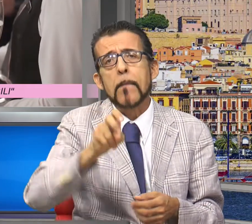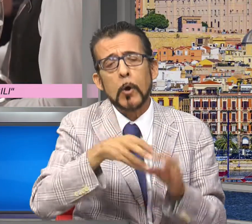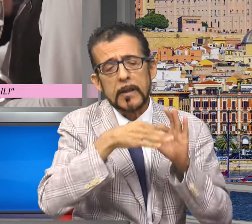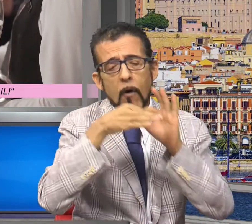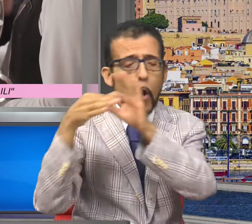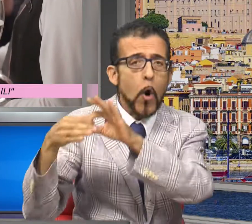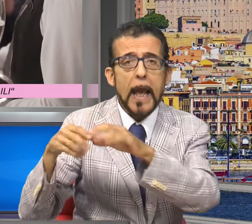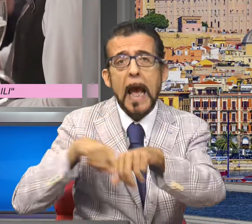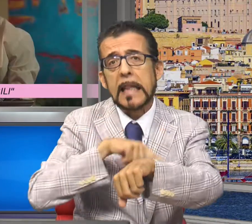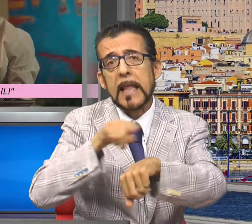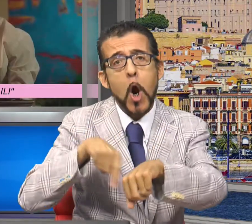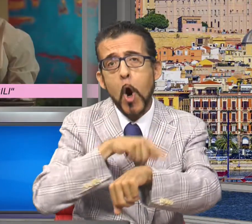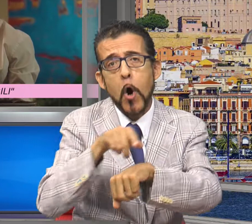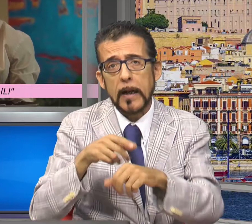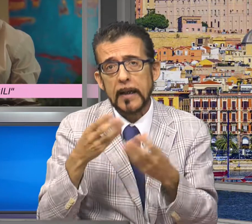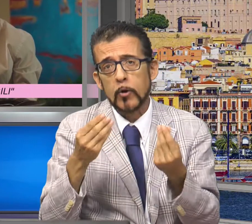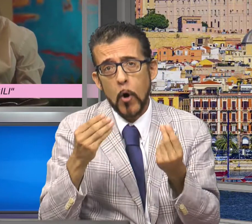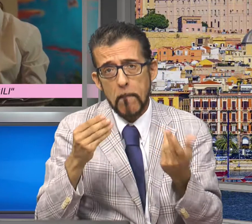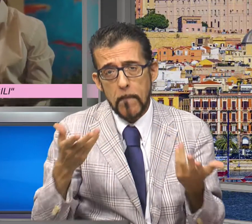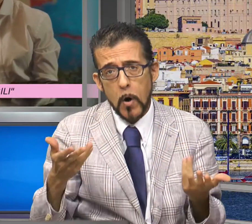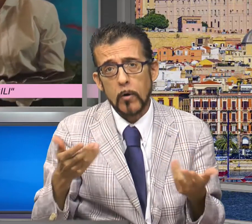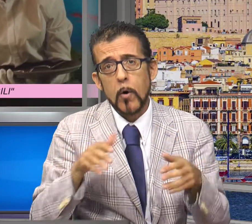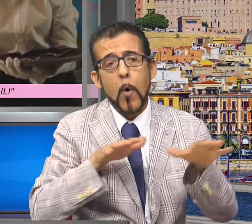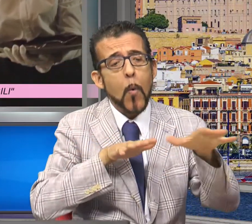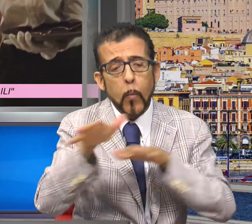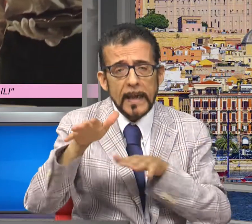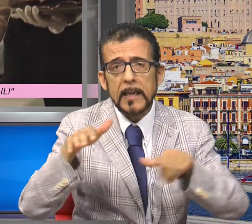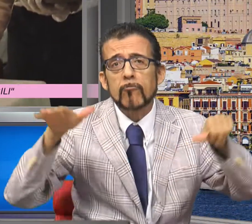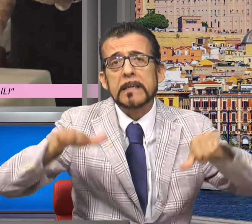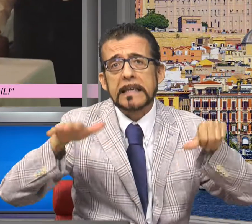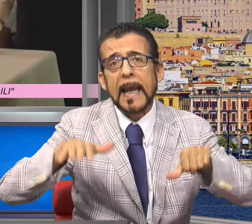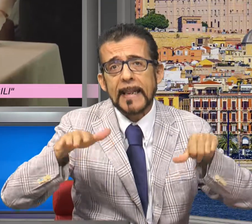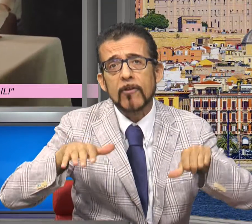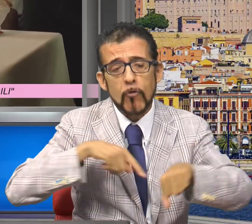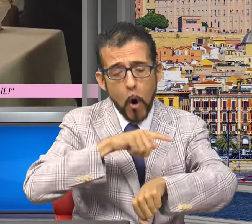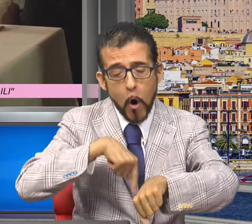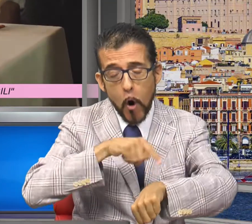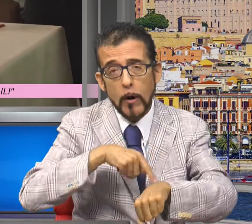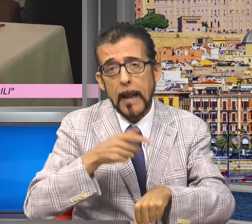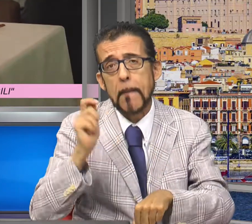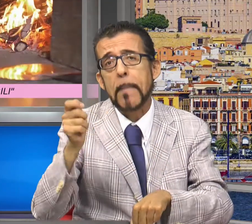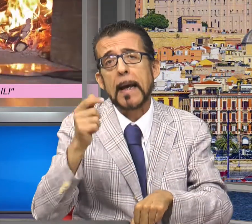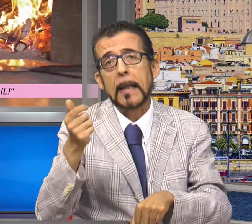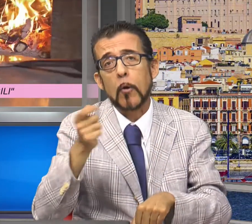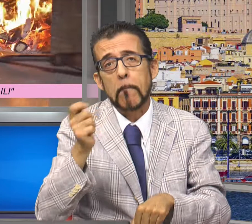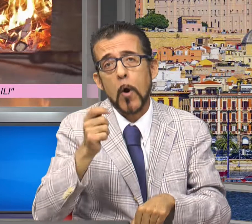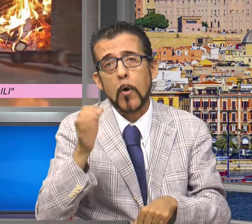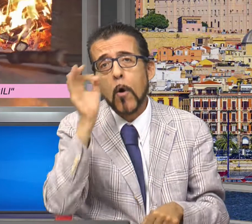nei turni lunghissimi, anche 15 e 16 nel caso degli animatori, e poi il sommerso, il lavoro nero senza diritti nel caso di malattie e neppure